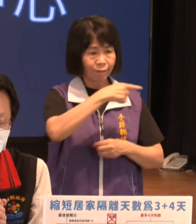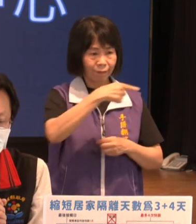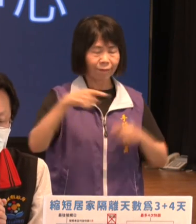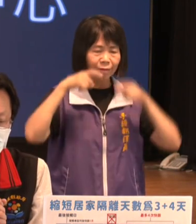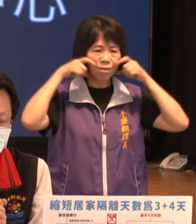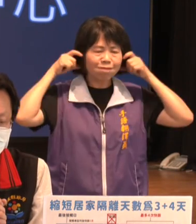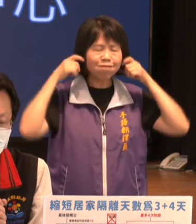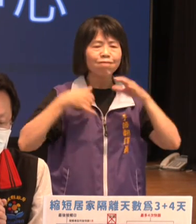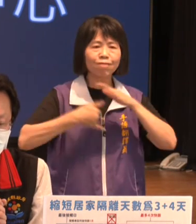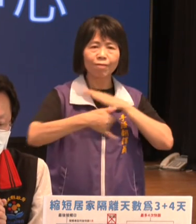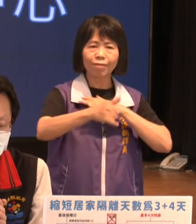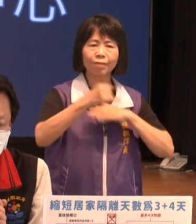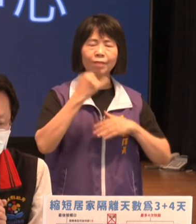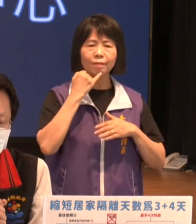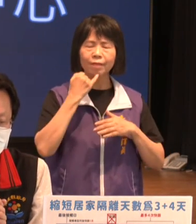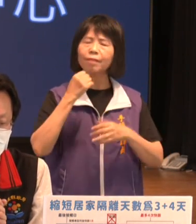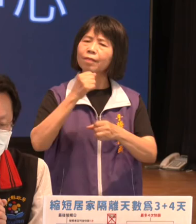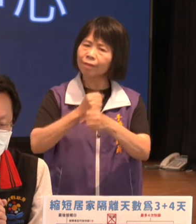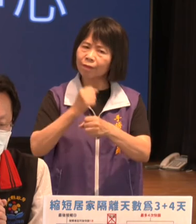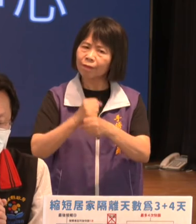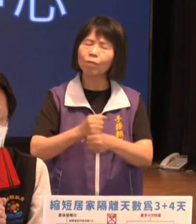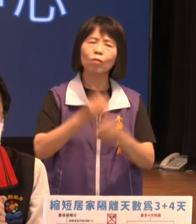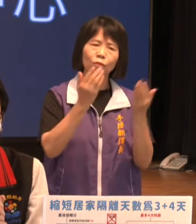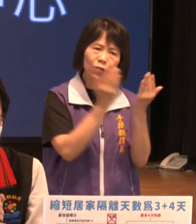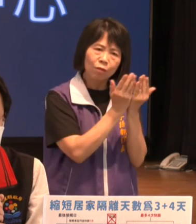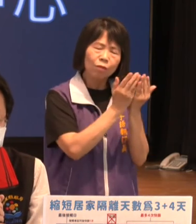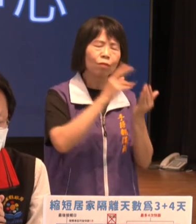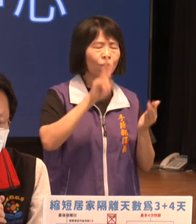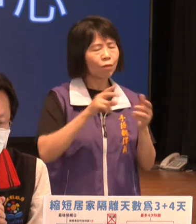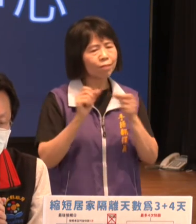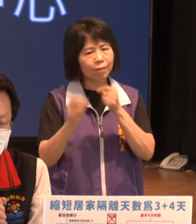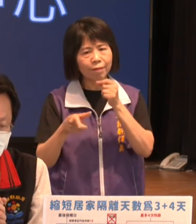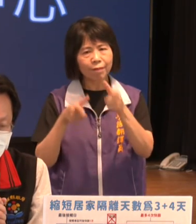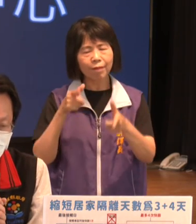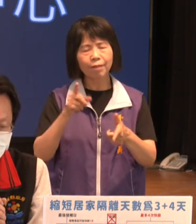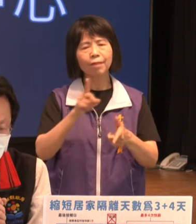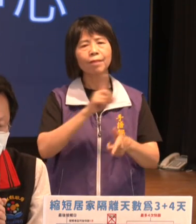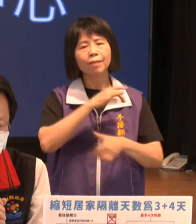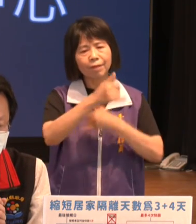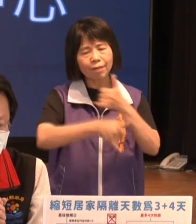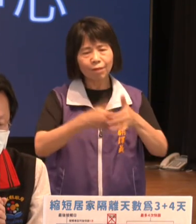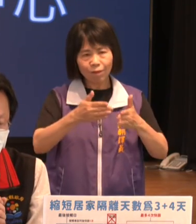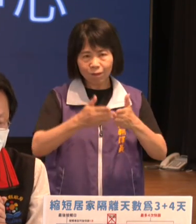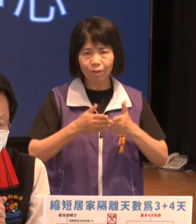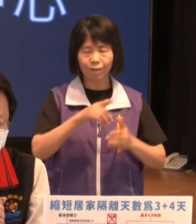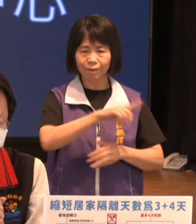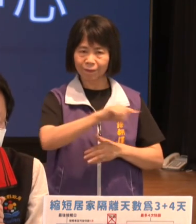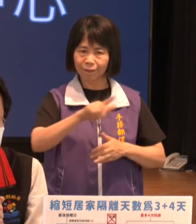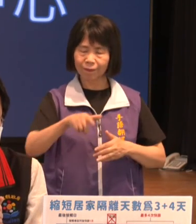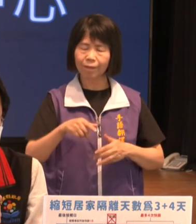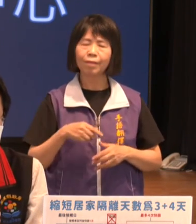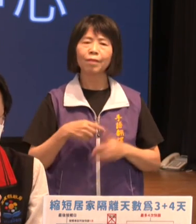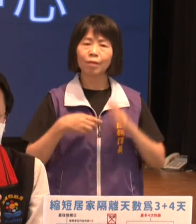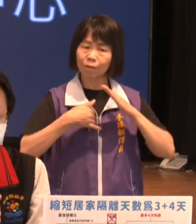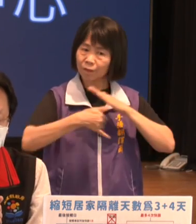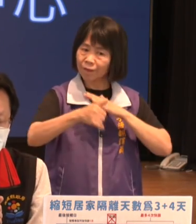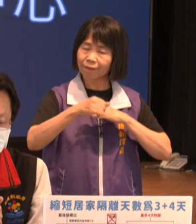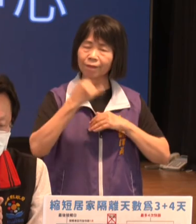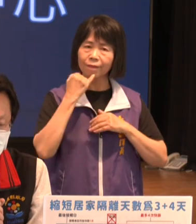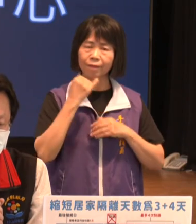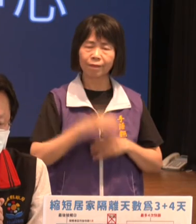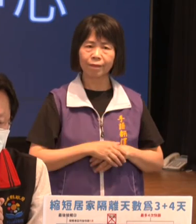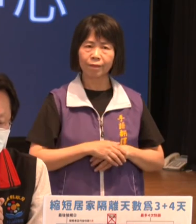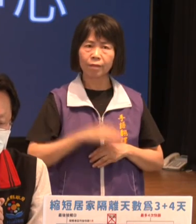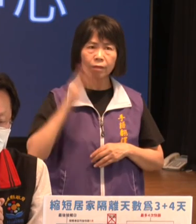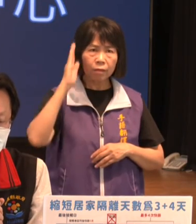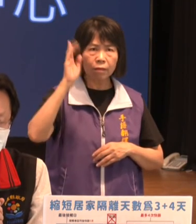出外出工作上学或是采买一些生活必要的一些物品那绝对不